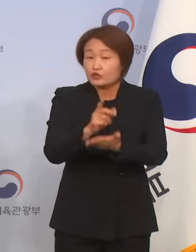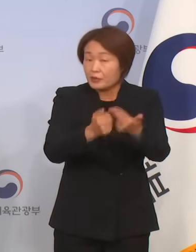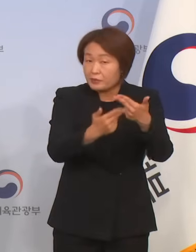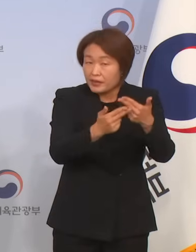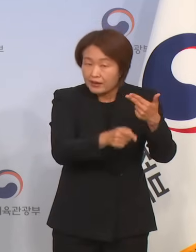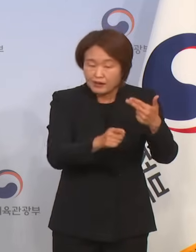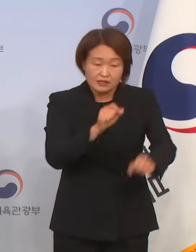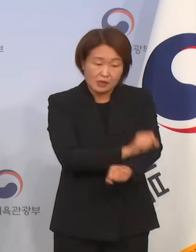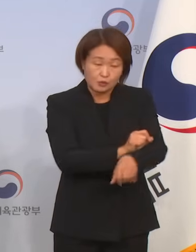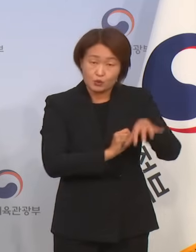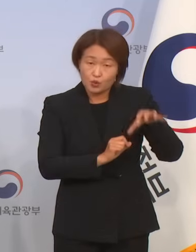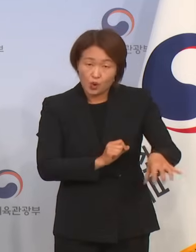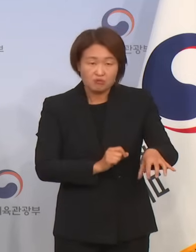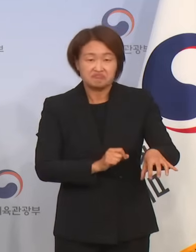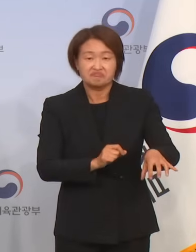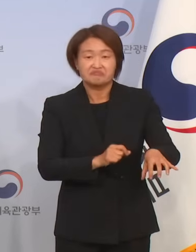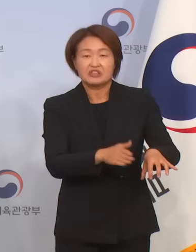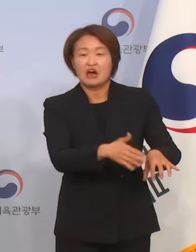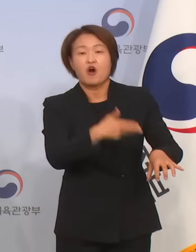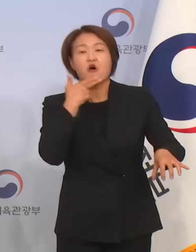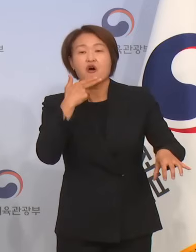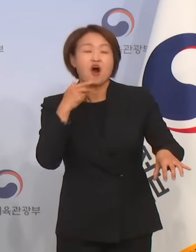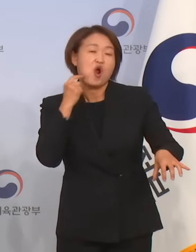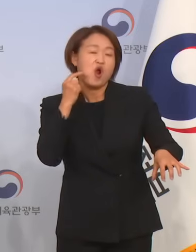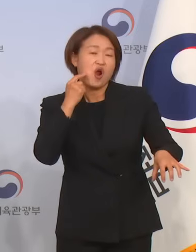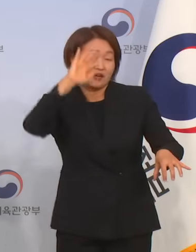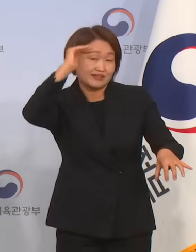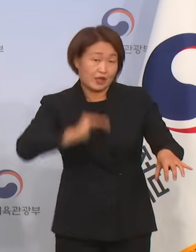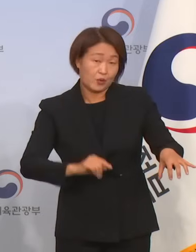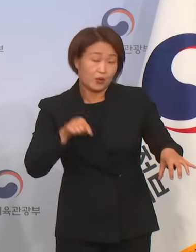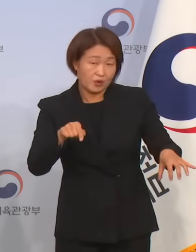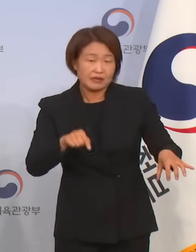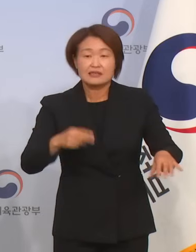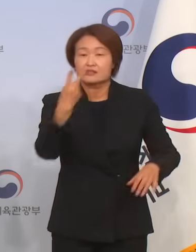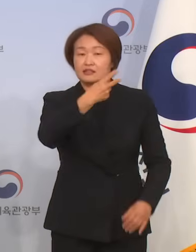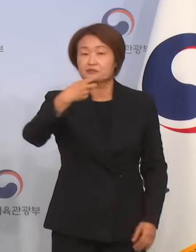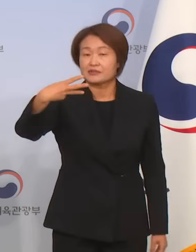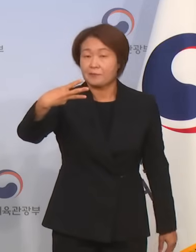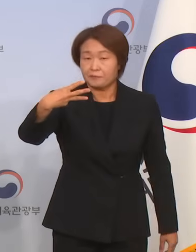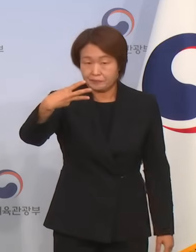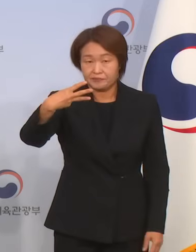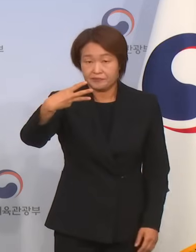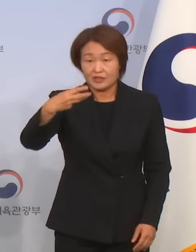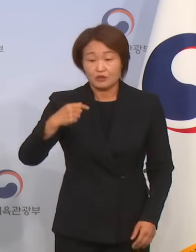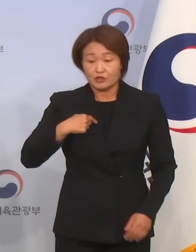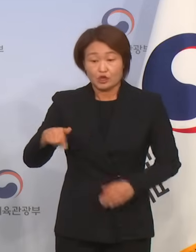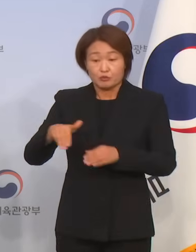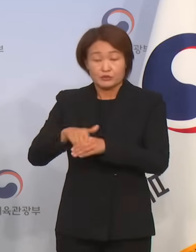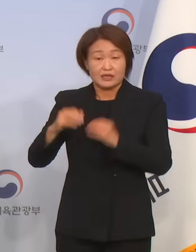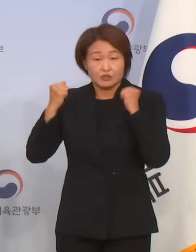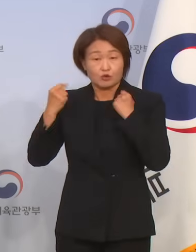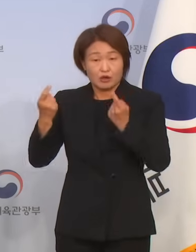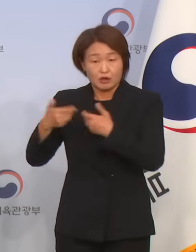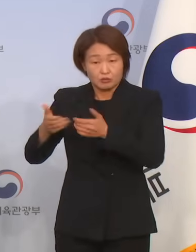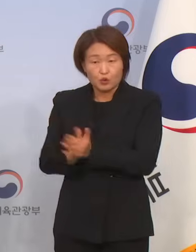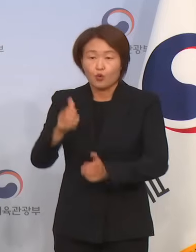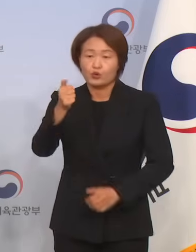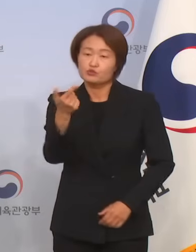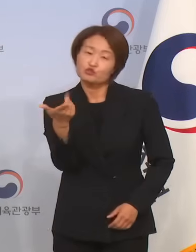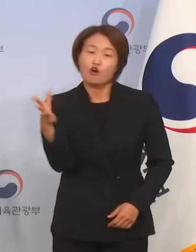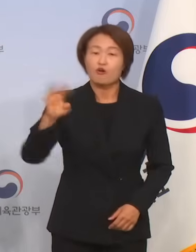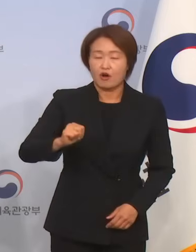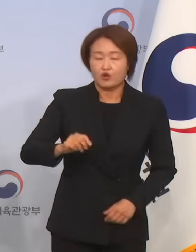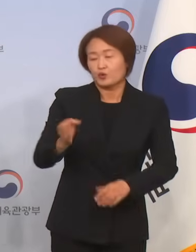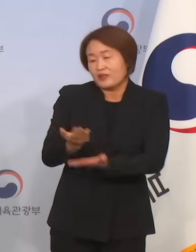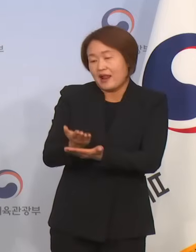축구협회는 사무공간을 배치하지 않는다는 허위 내용으로 2023년 우리 부에 56억 원의